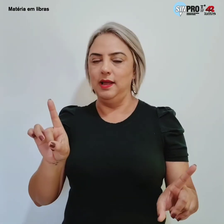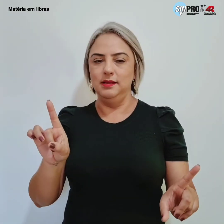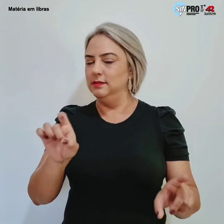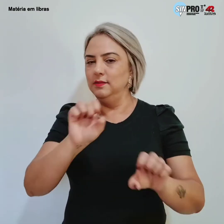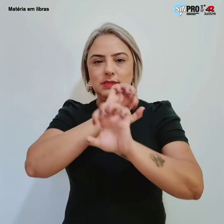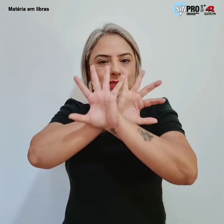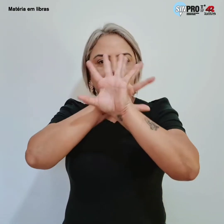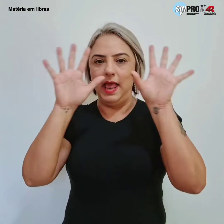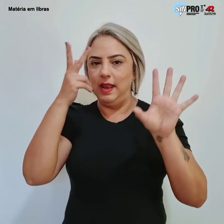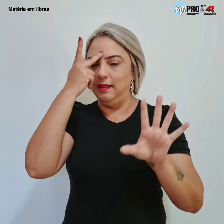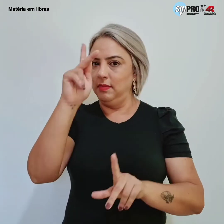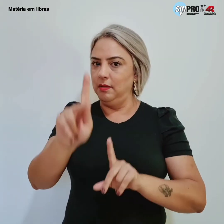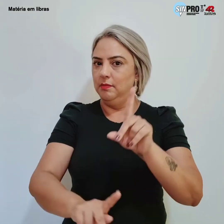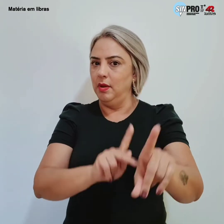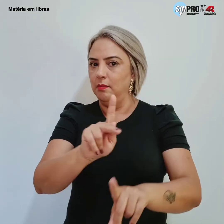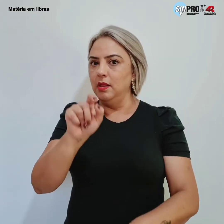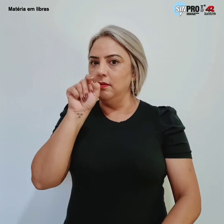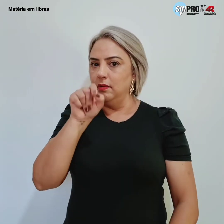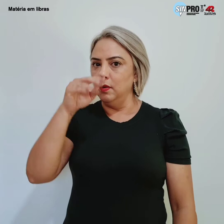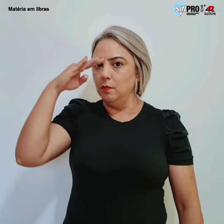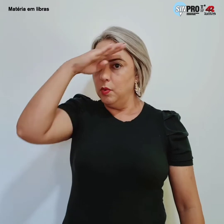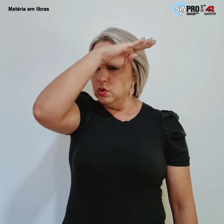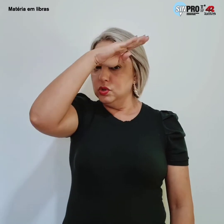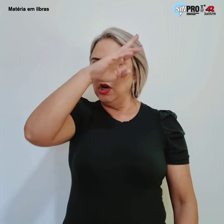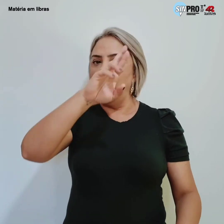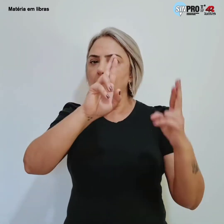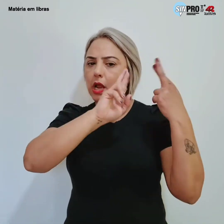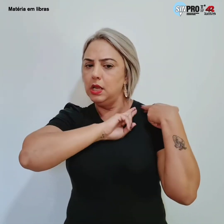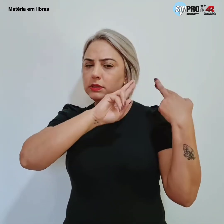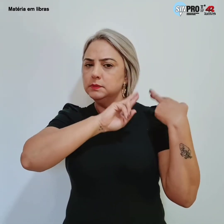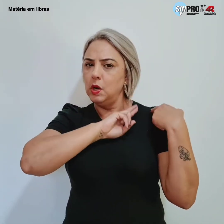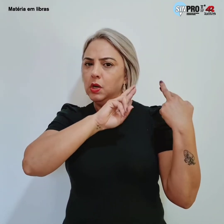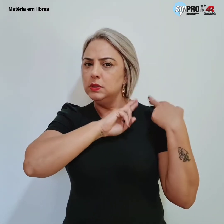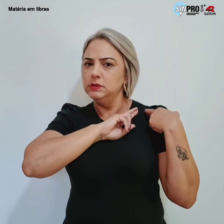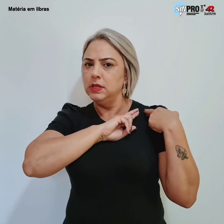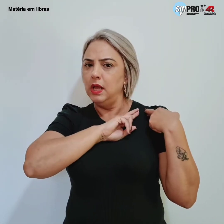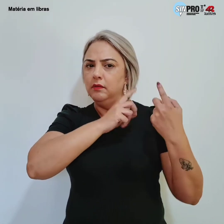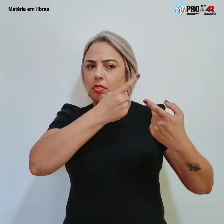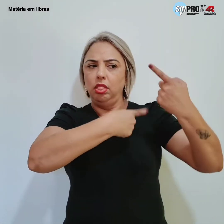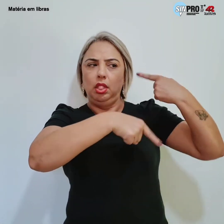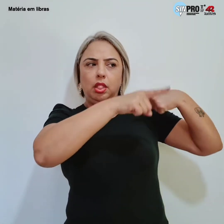não deixam claro para a população que ele é o responsável por tanto retrocesso.